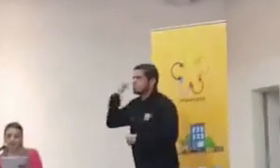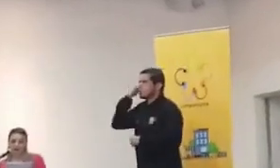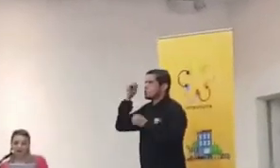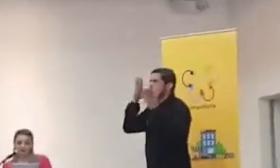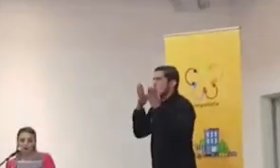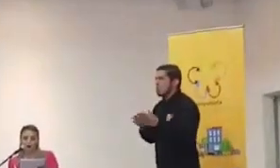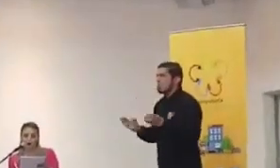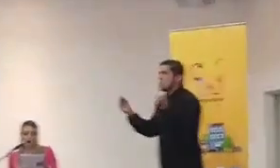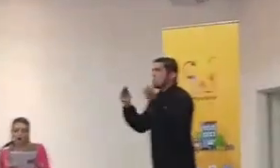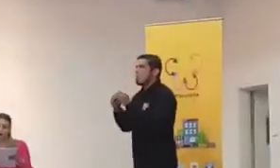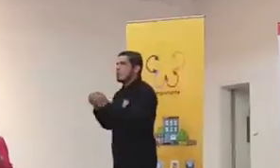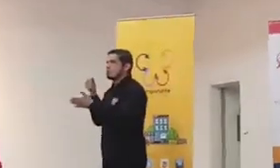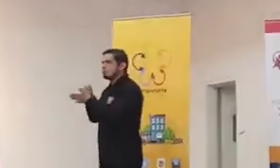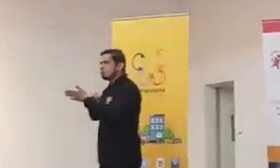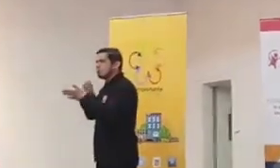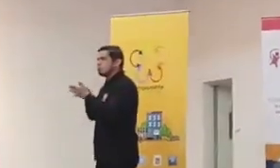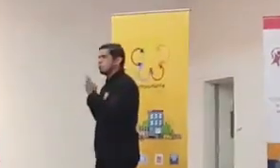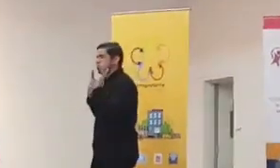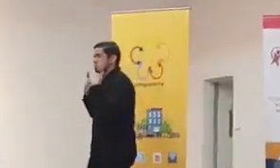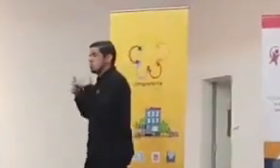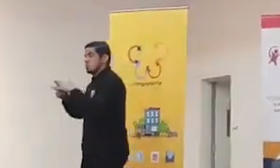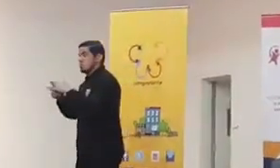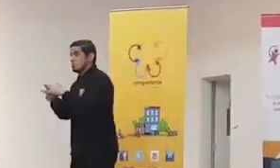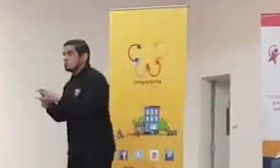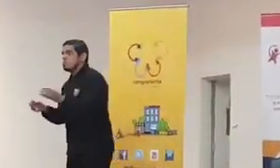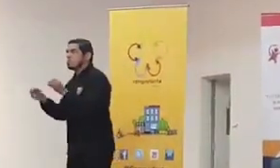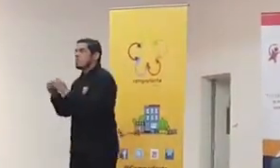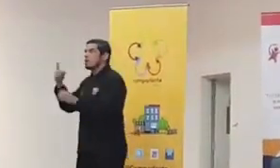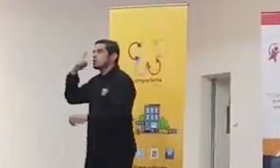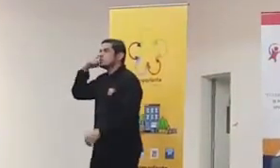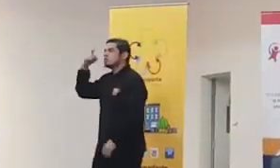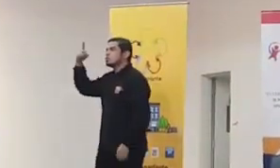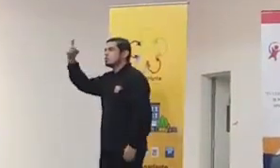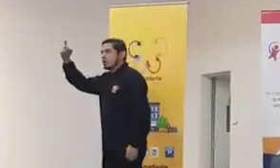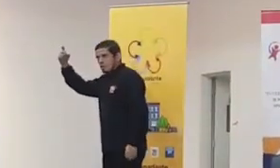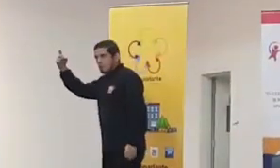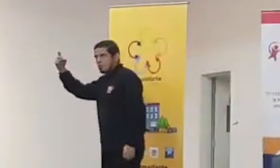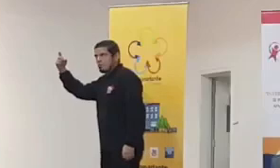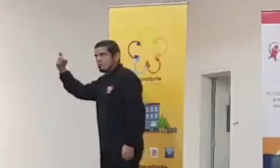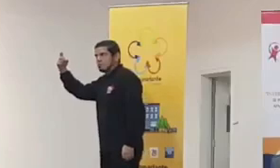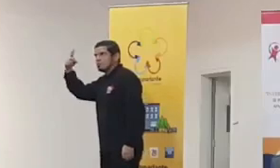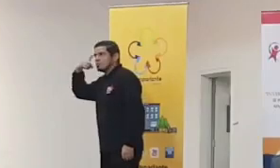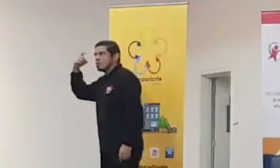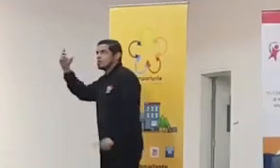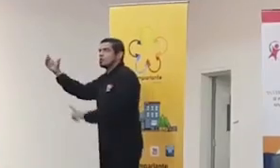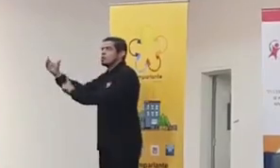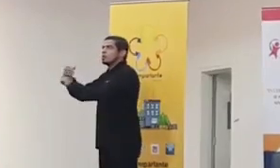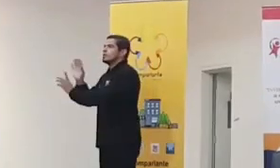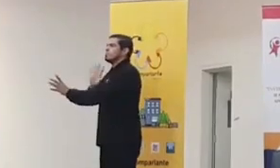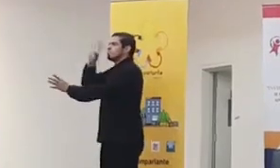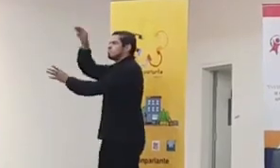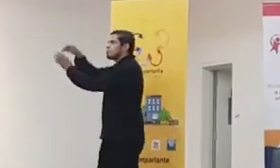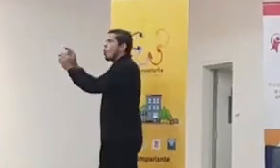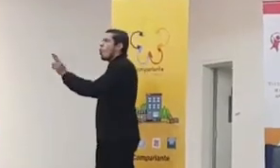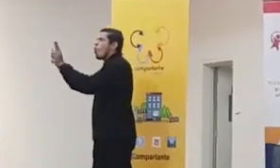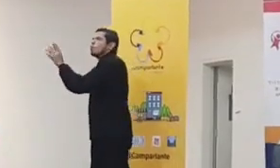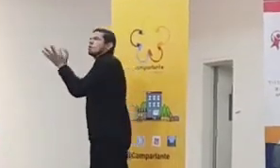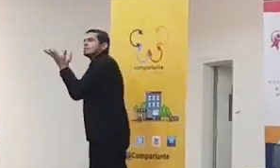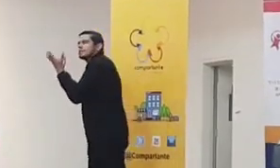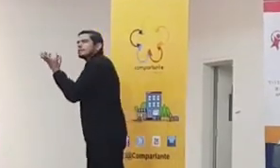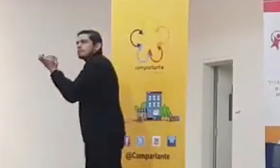agente de cambio pro-inclusión. Su mayor aspiración es trabajar por ello en las Naciones Unidas. Entonces vamos